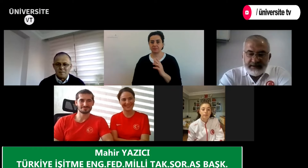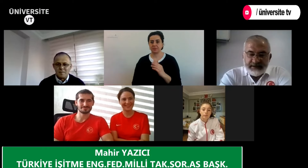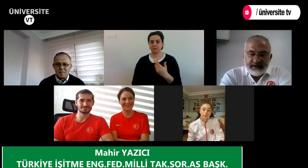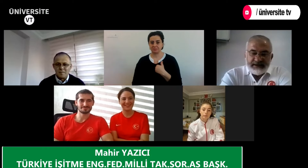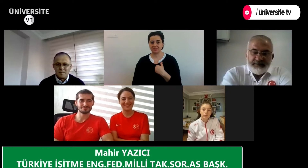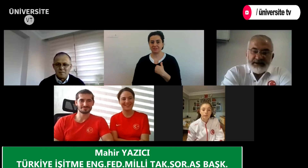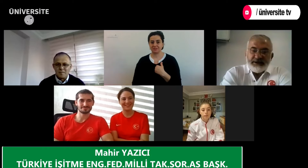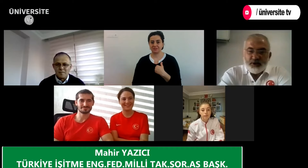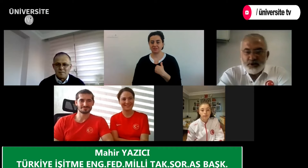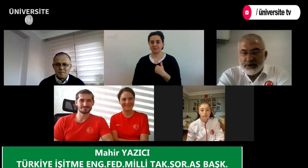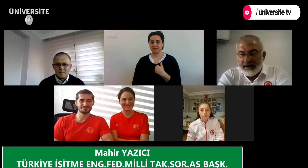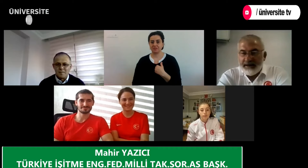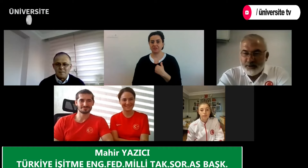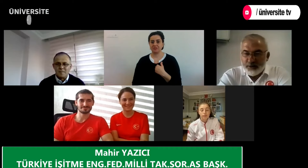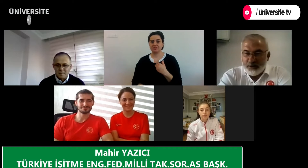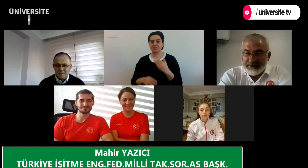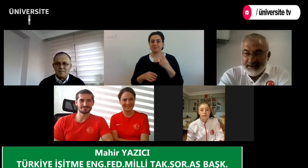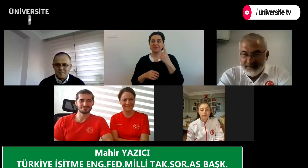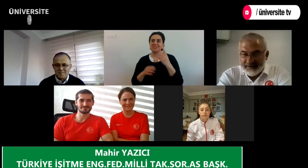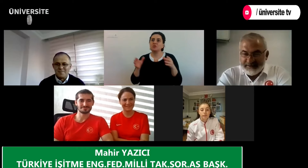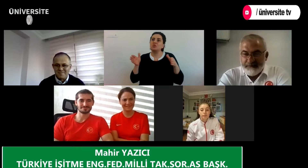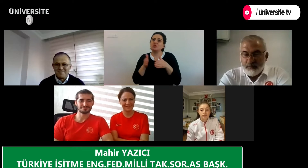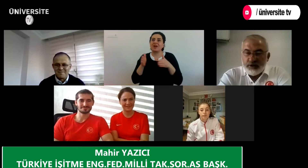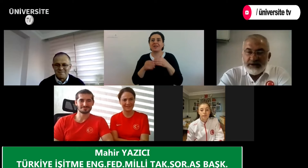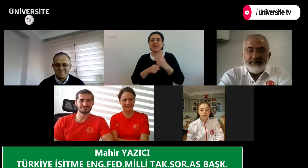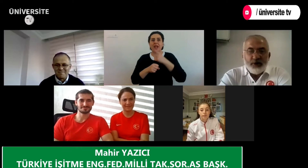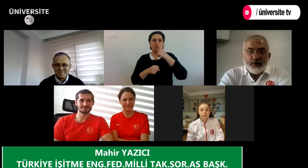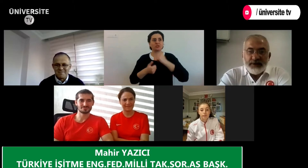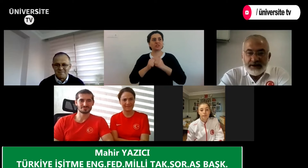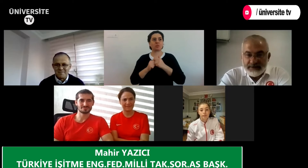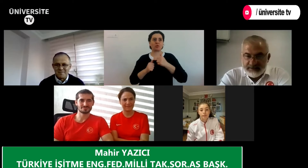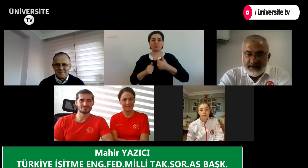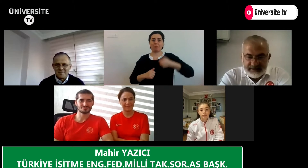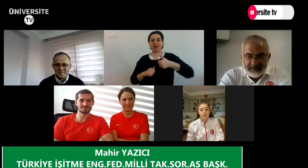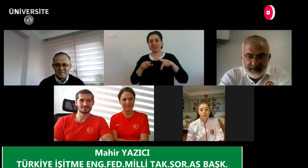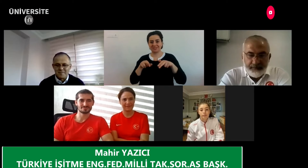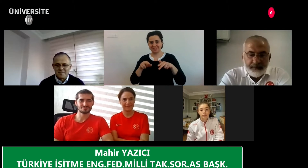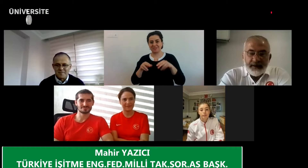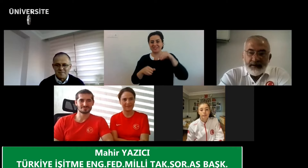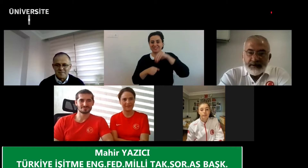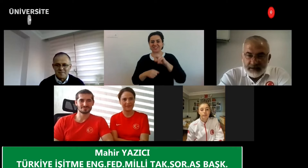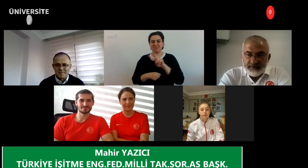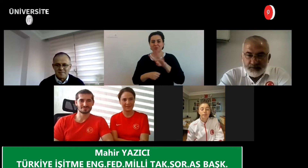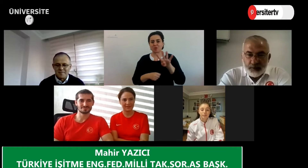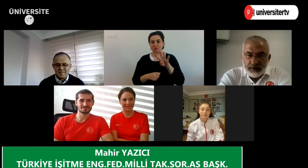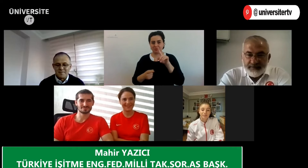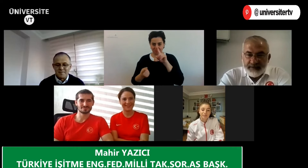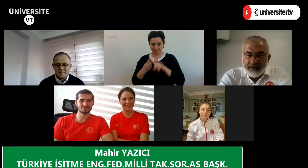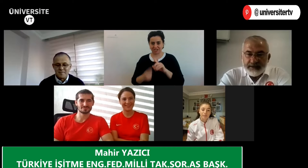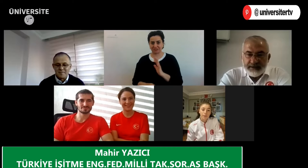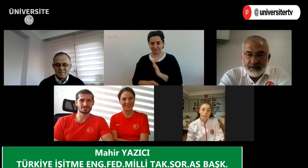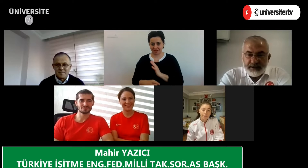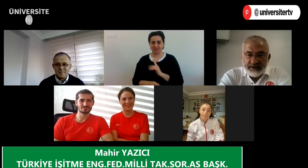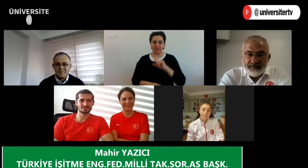biz kısaca bir küçük genel müdürlüğüz diyebiliriz. Bu 24 branşın içerisinde takım sporları